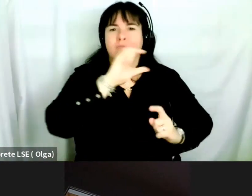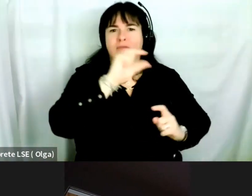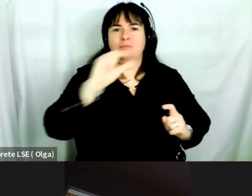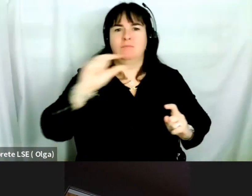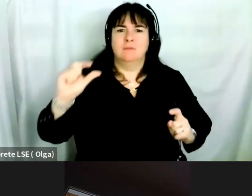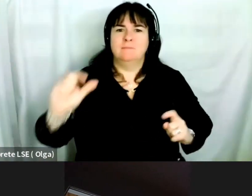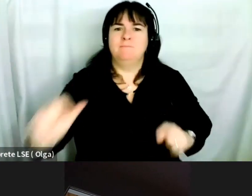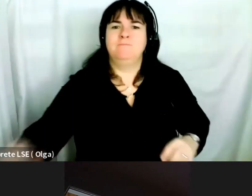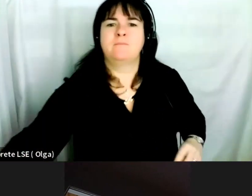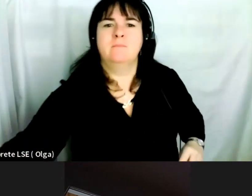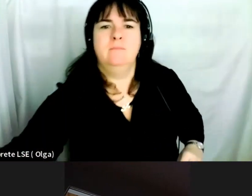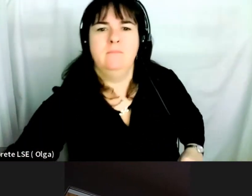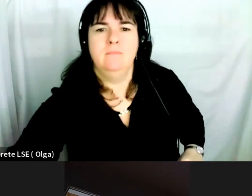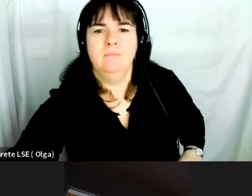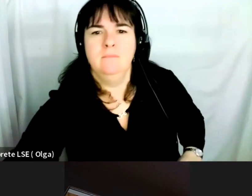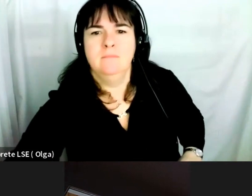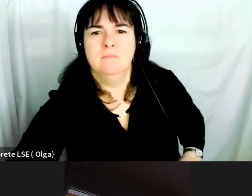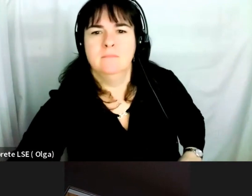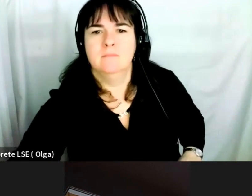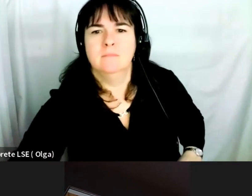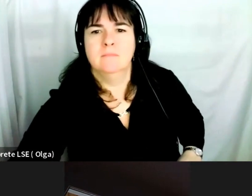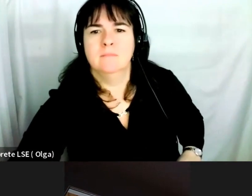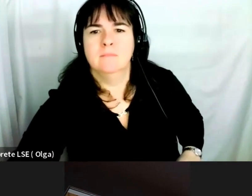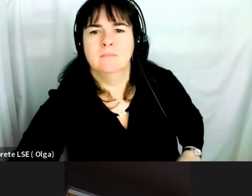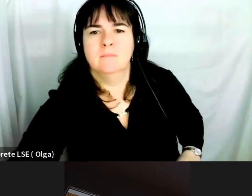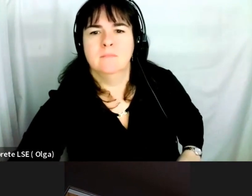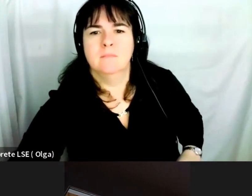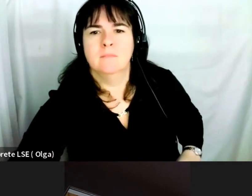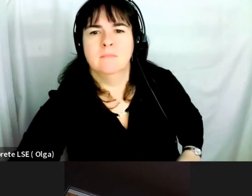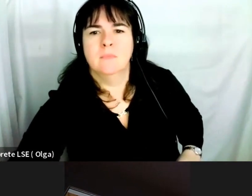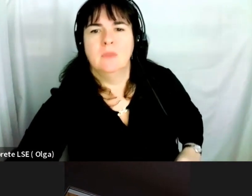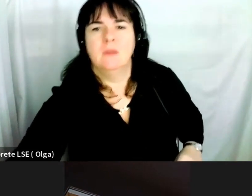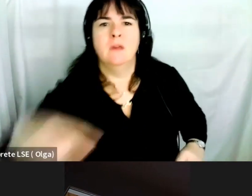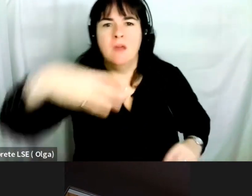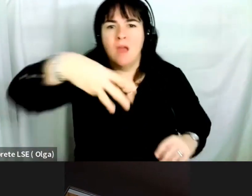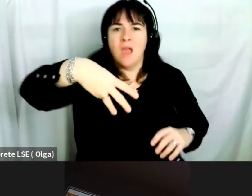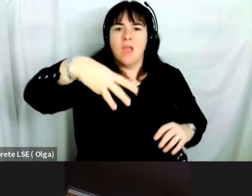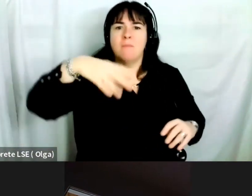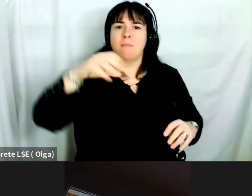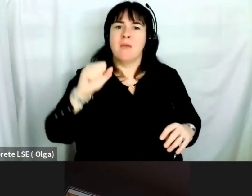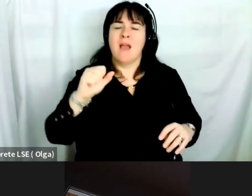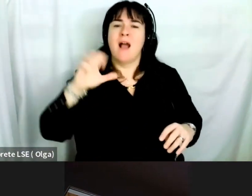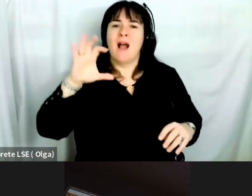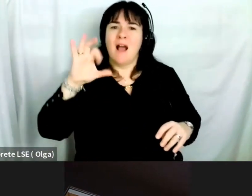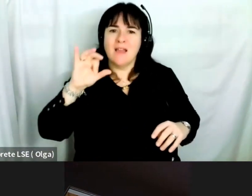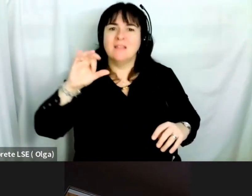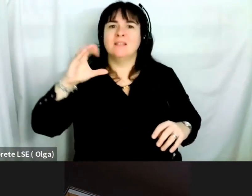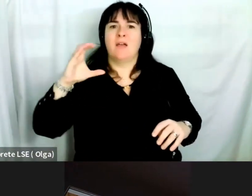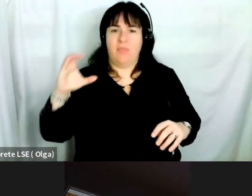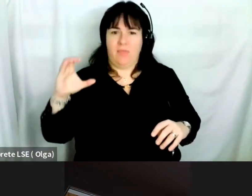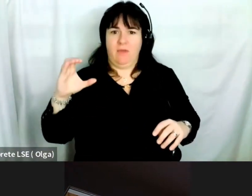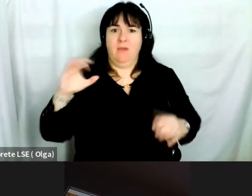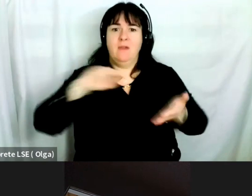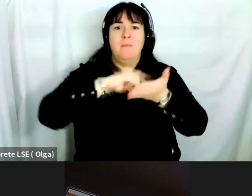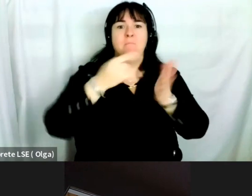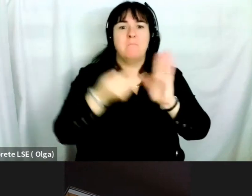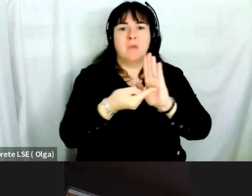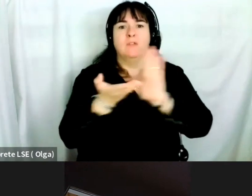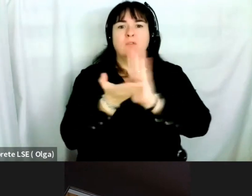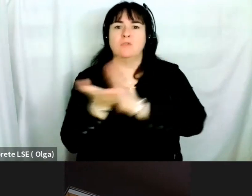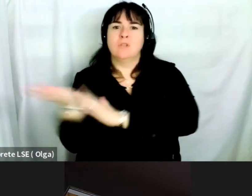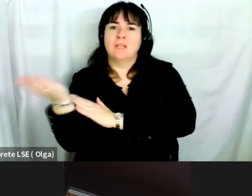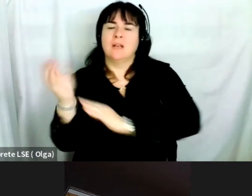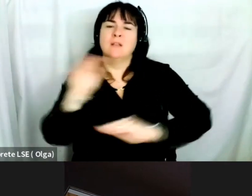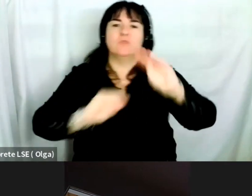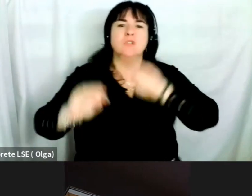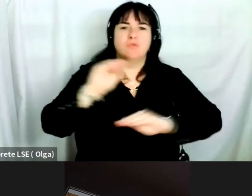que son MASC, métodos alternativos de solución de controversias.